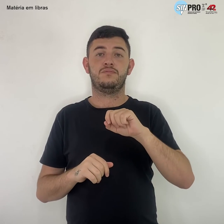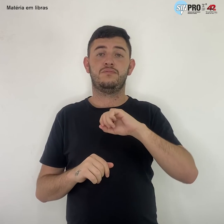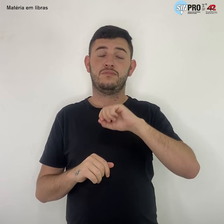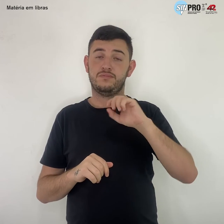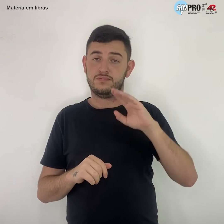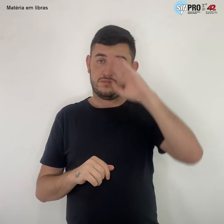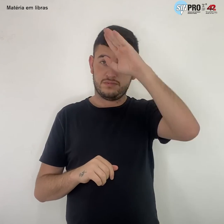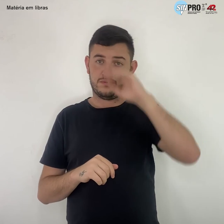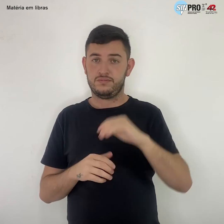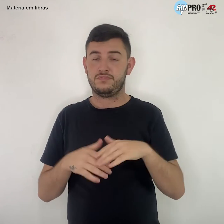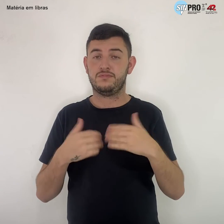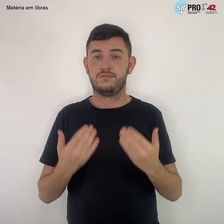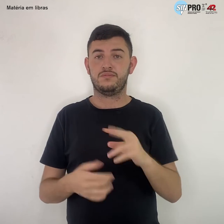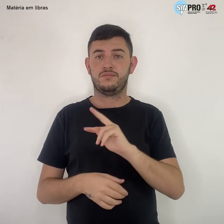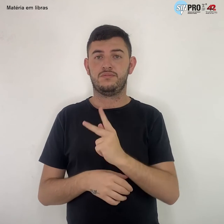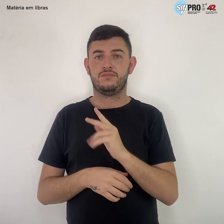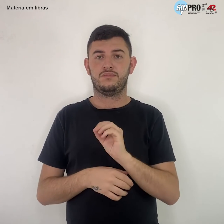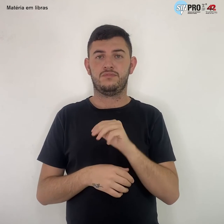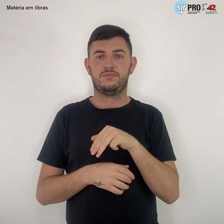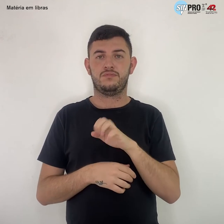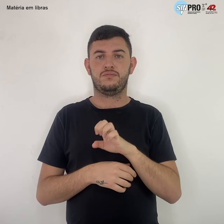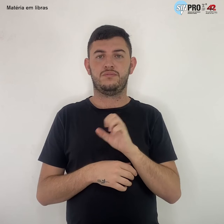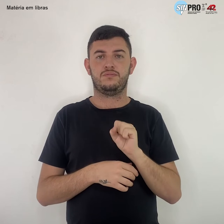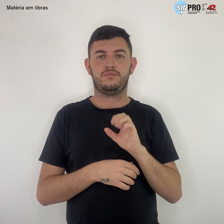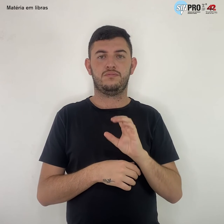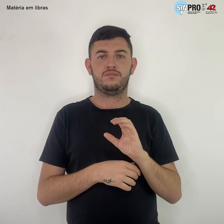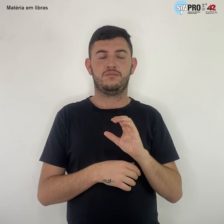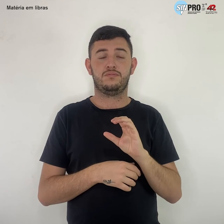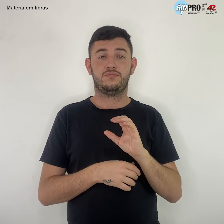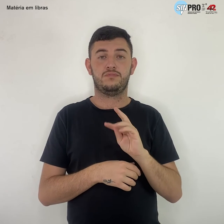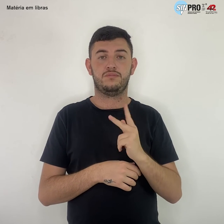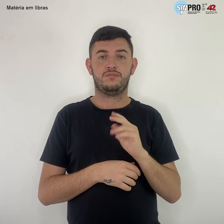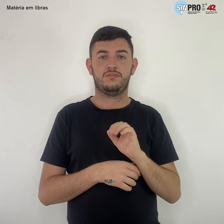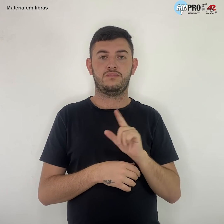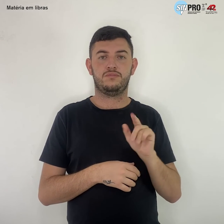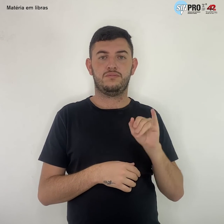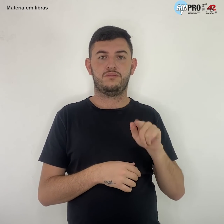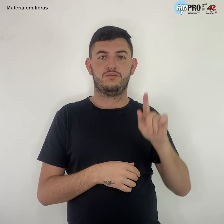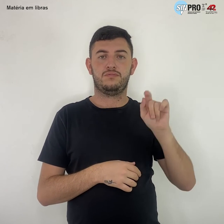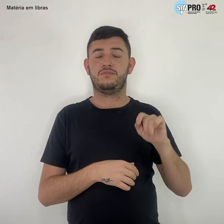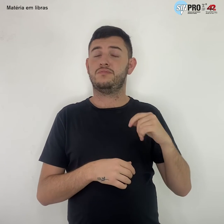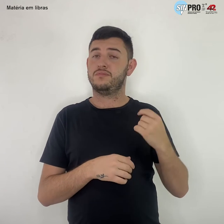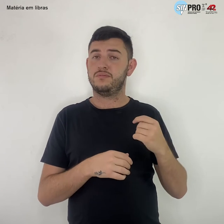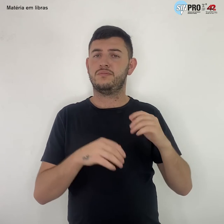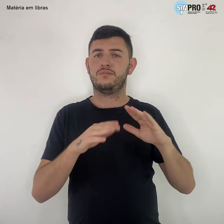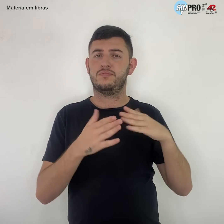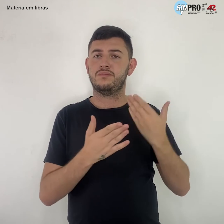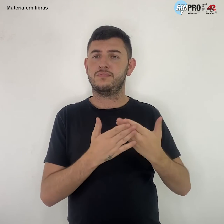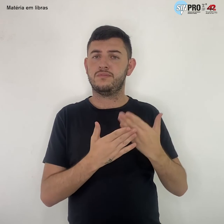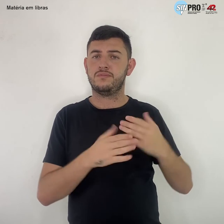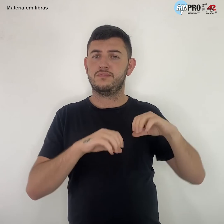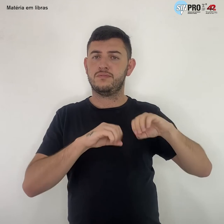homeschooling foi a opção oferecida pelo Ministério da Educação para que milhares de